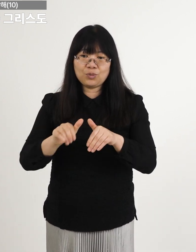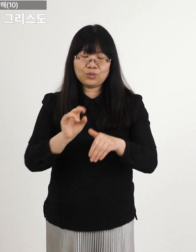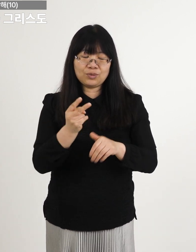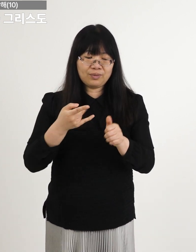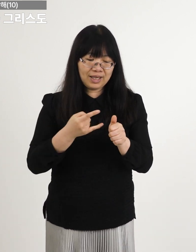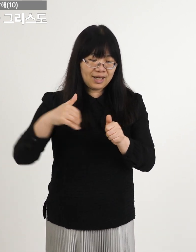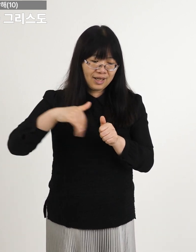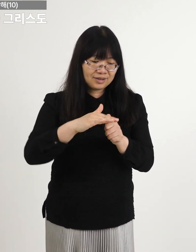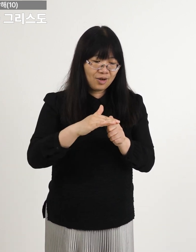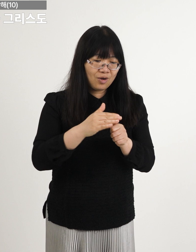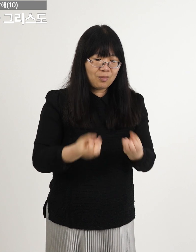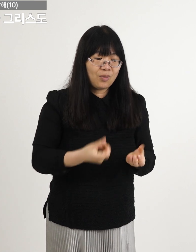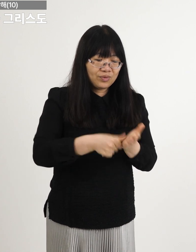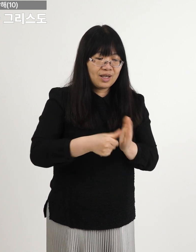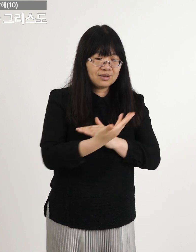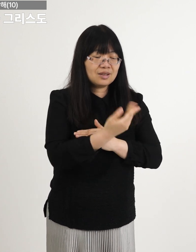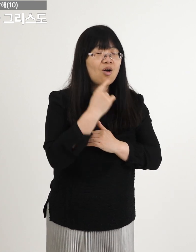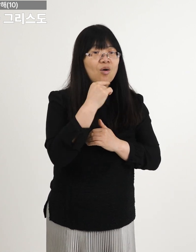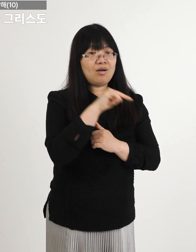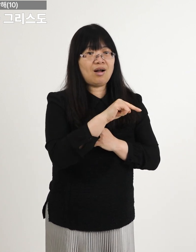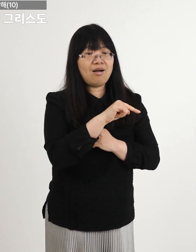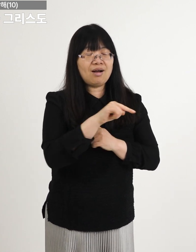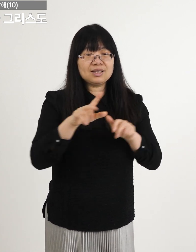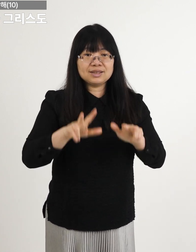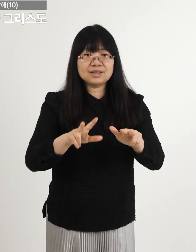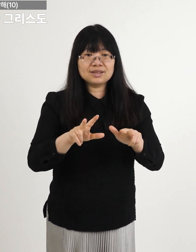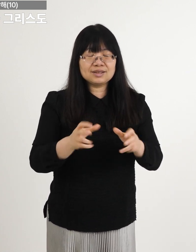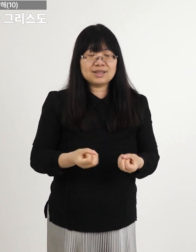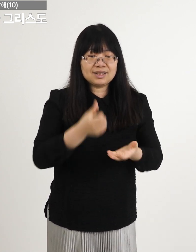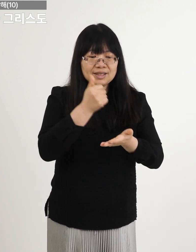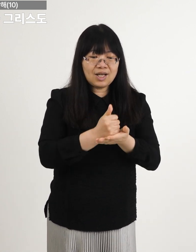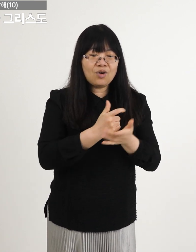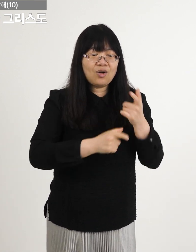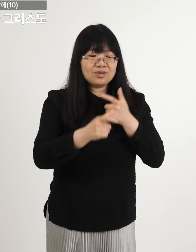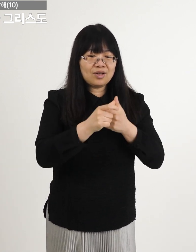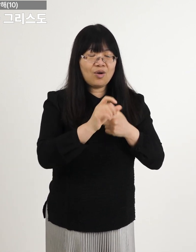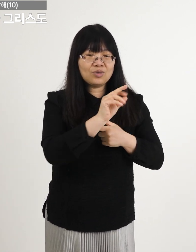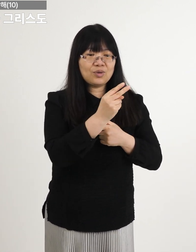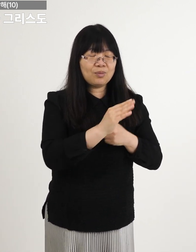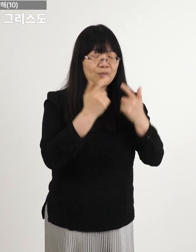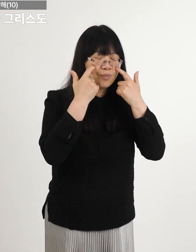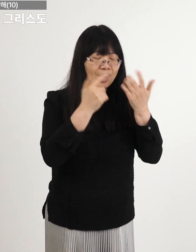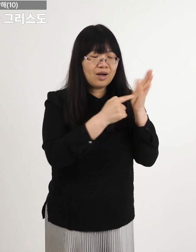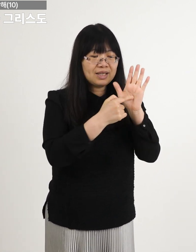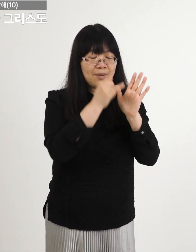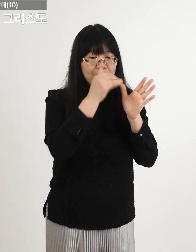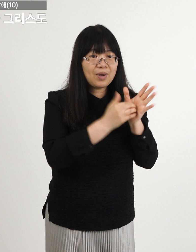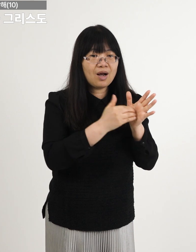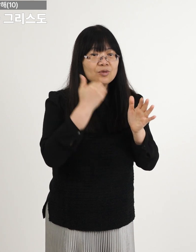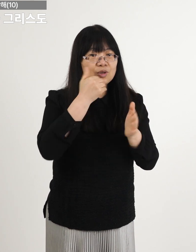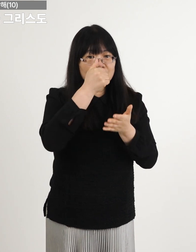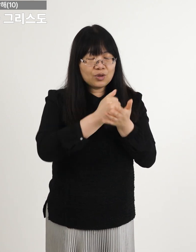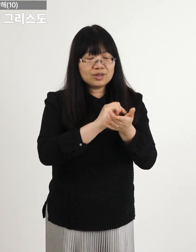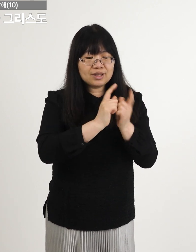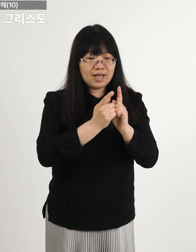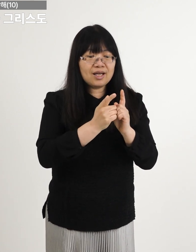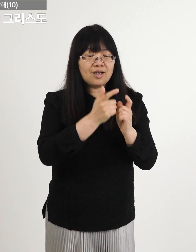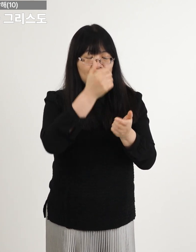드리라. 욥은 여기서 제사장으로 더 선명하게 드러납니다. 누구의 죄를 대속하기